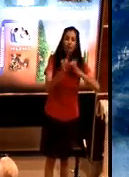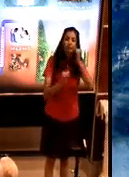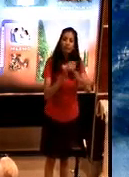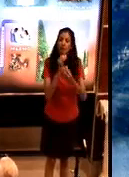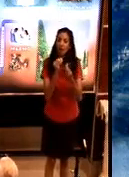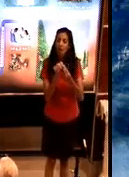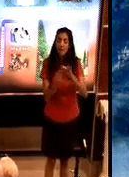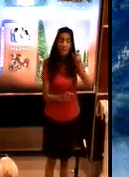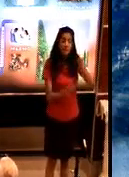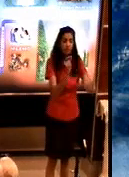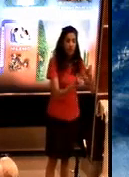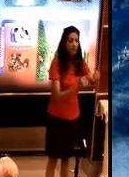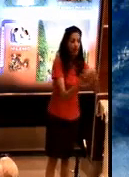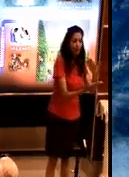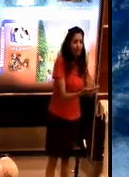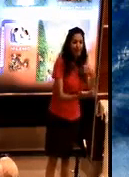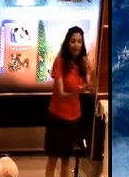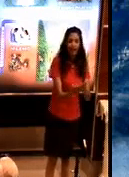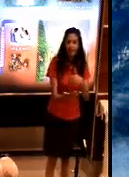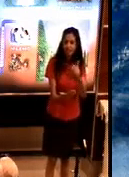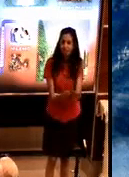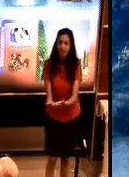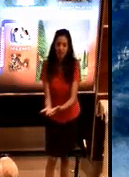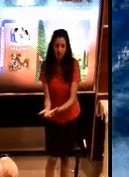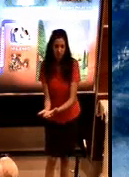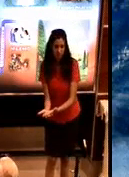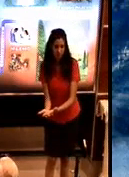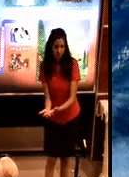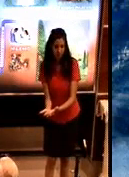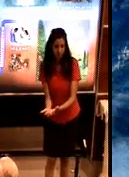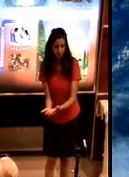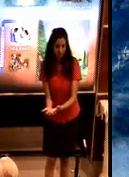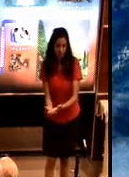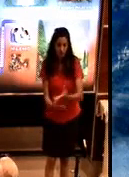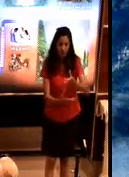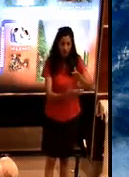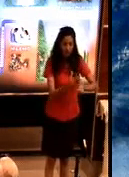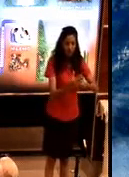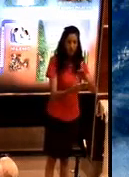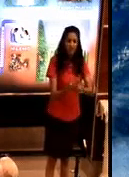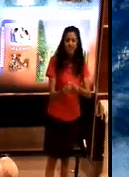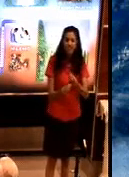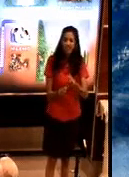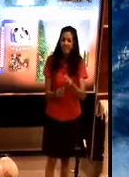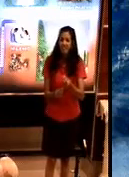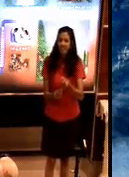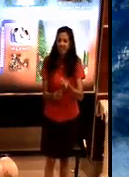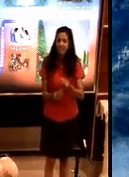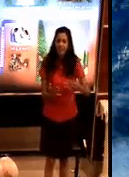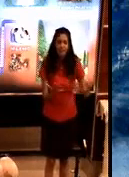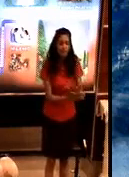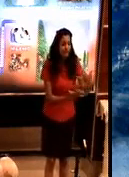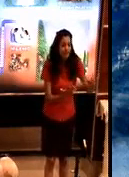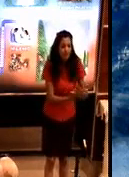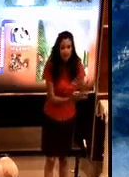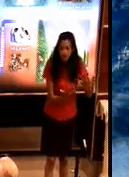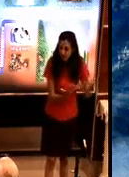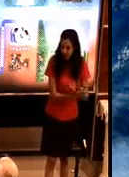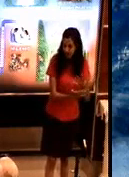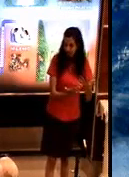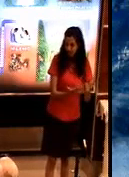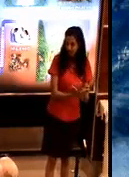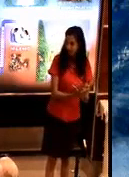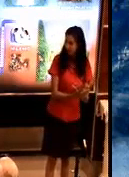muchos tropezarán entre ellos, y caerán, y serán, ¿cómo dice allí? Quebrantados. Y